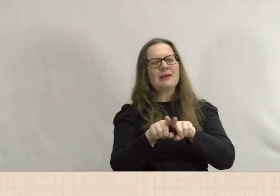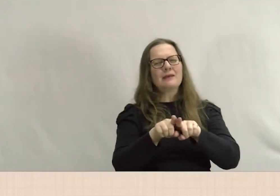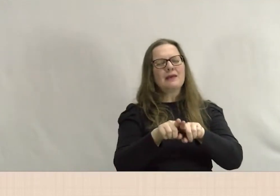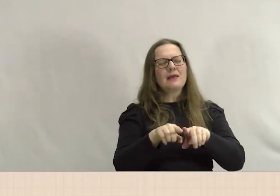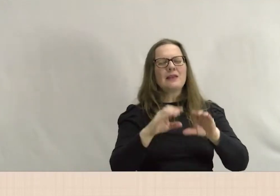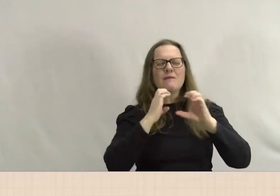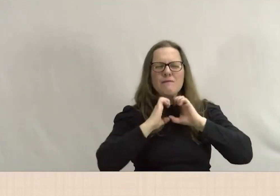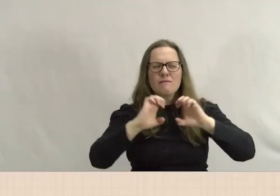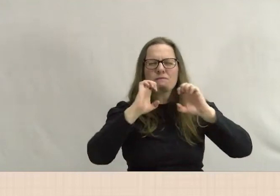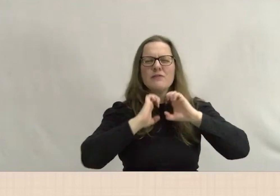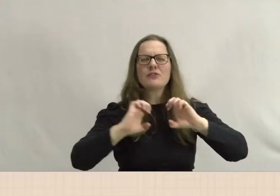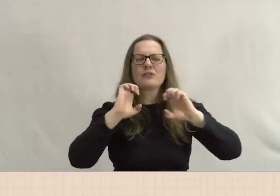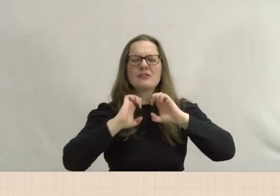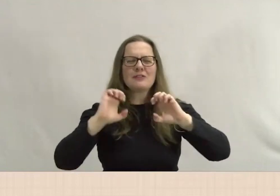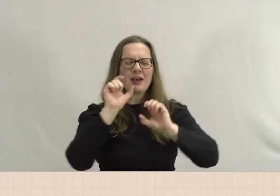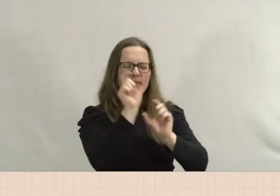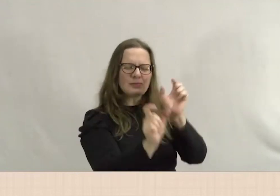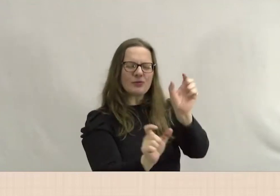das pessoas na igreja.